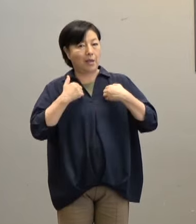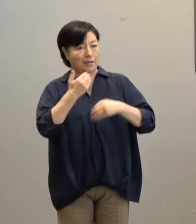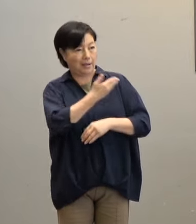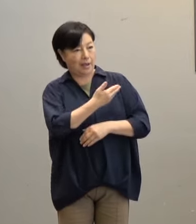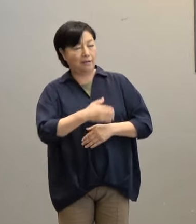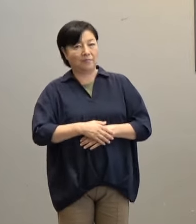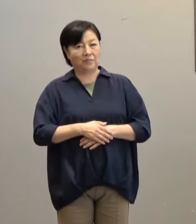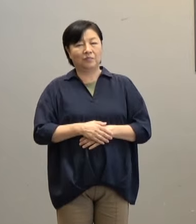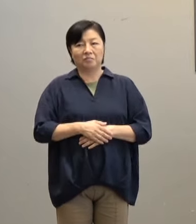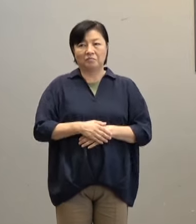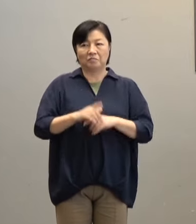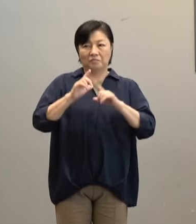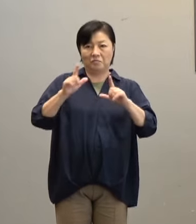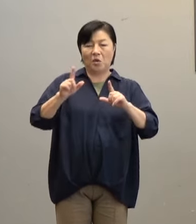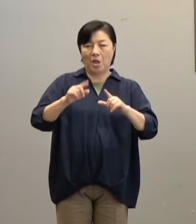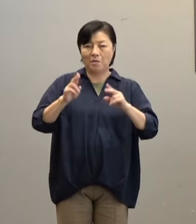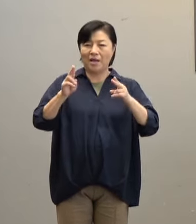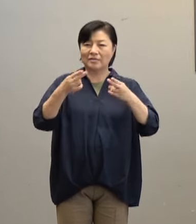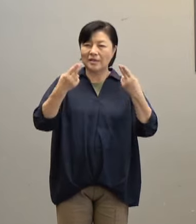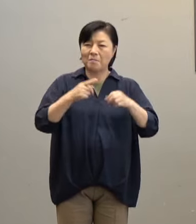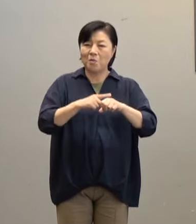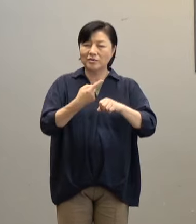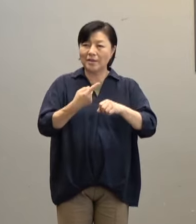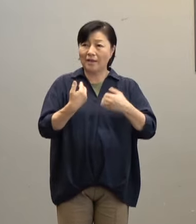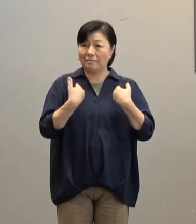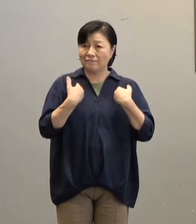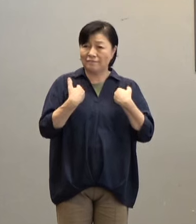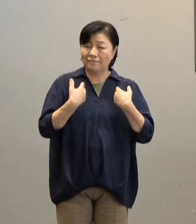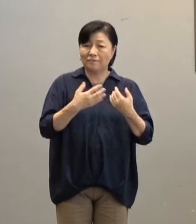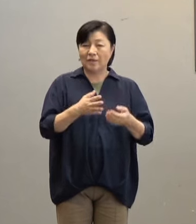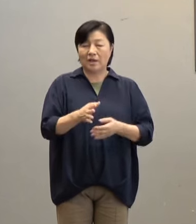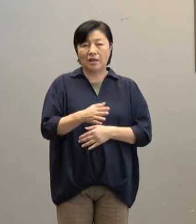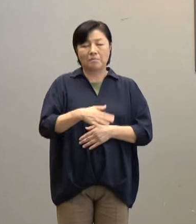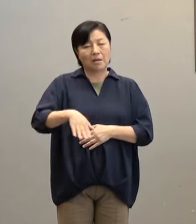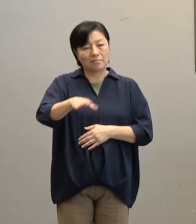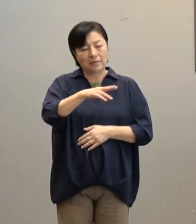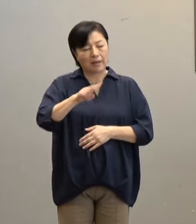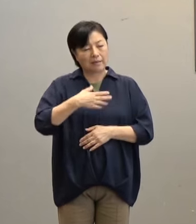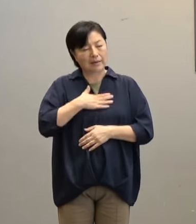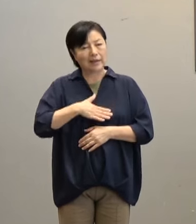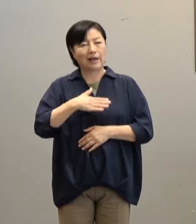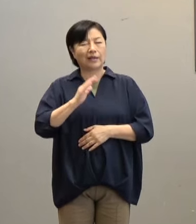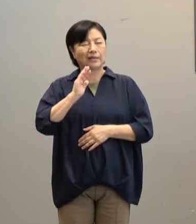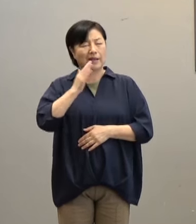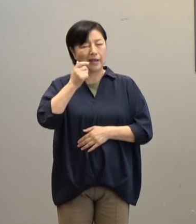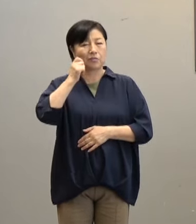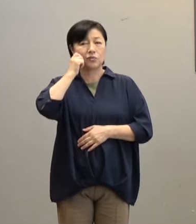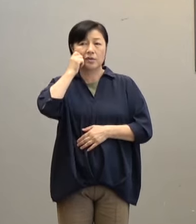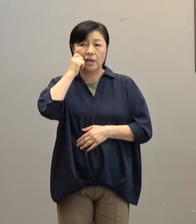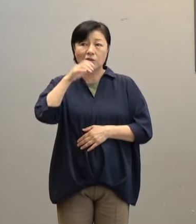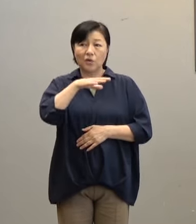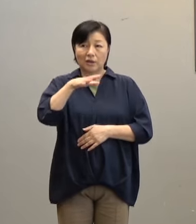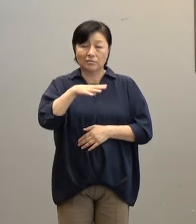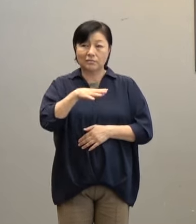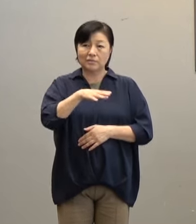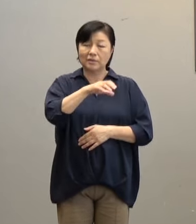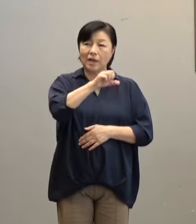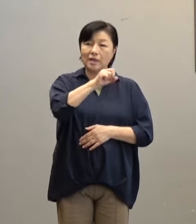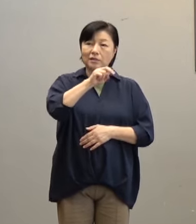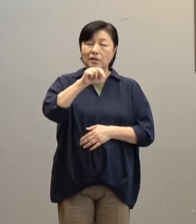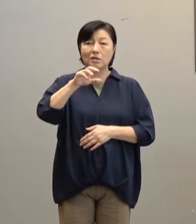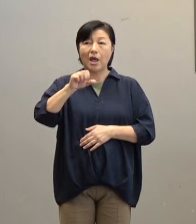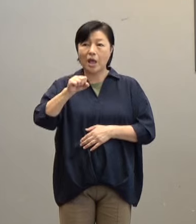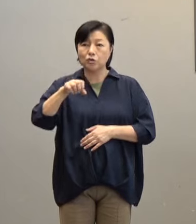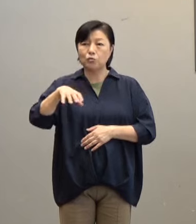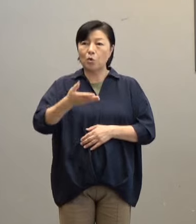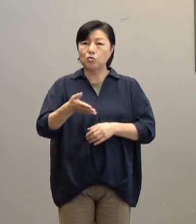ていうのはなかなかこう専門性があってですね、多くの方々は理解しづらいところもありますし、またこう SNS も含めて最初から